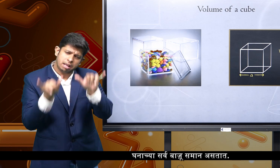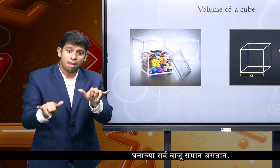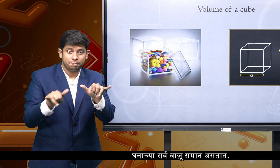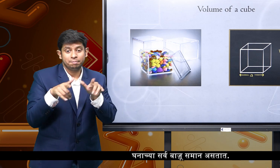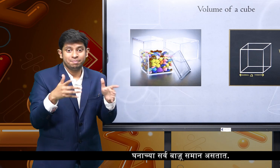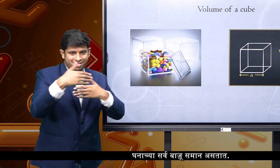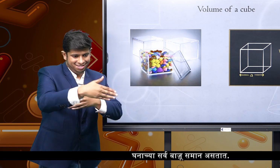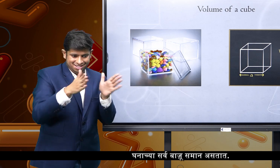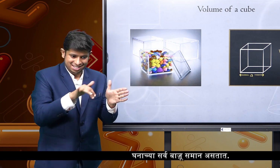असतात.